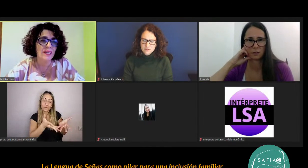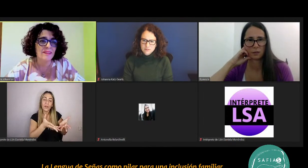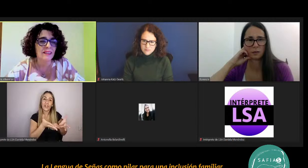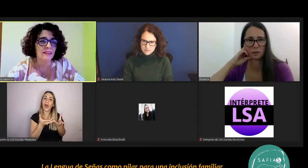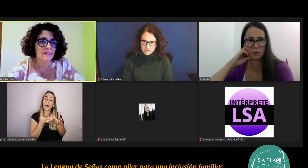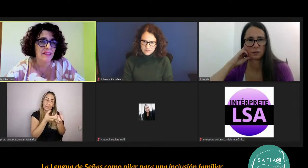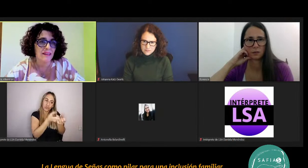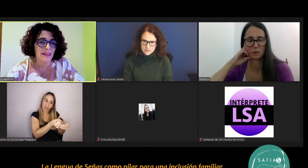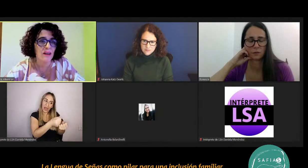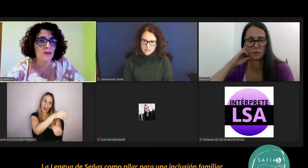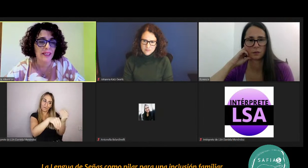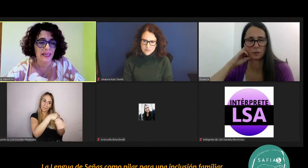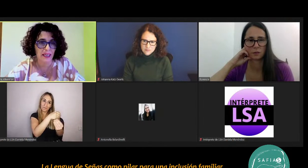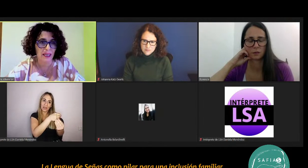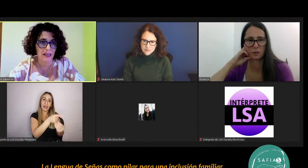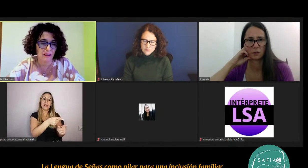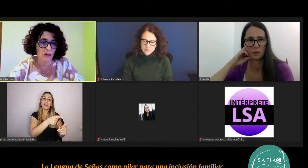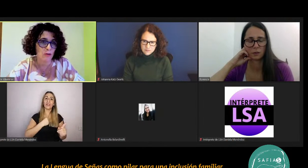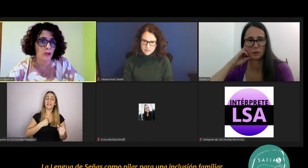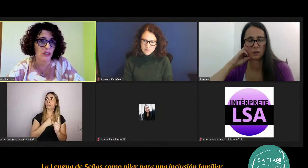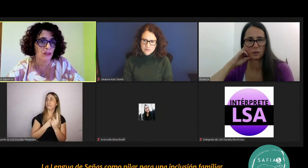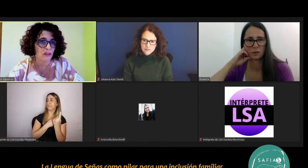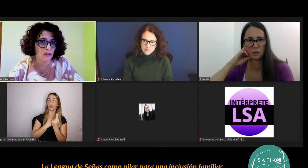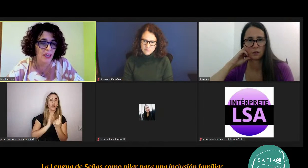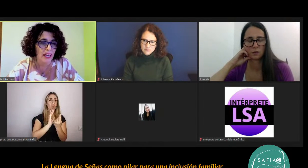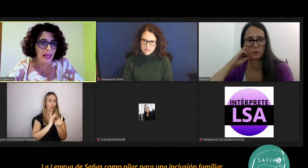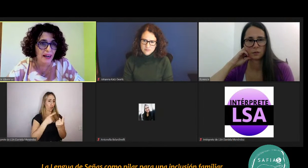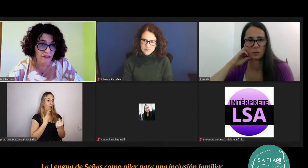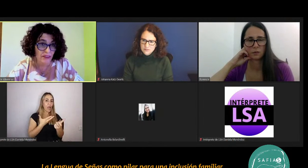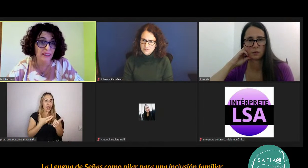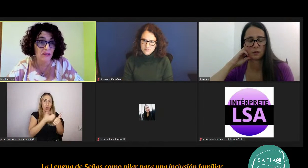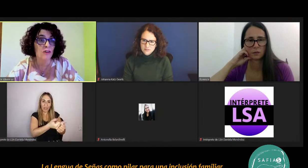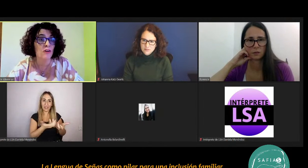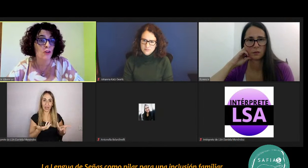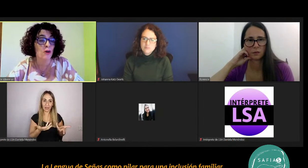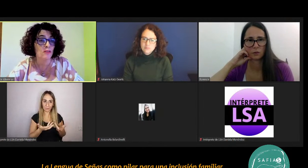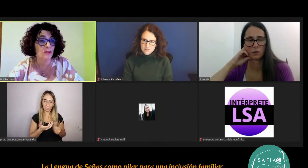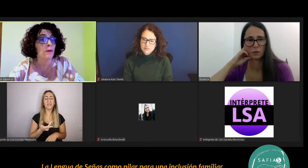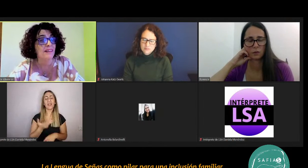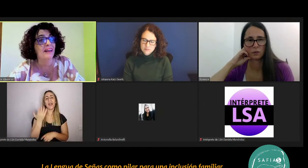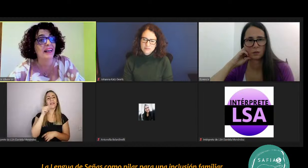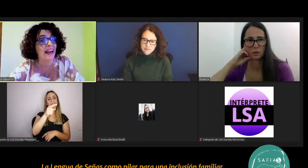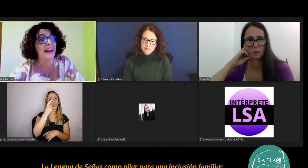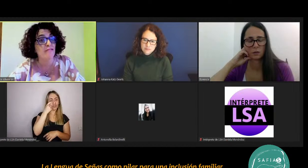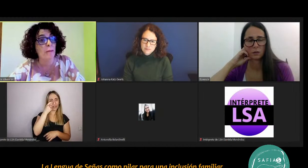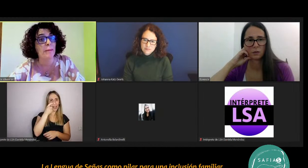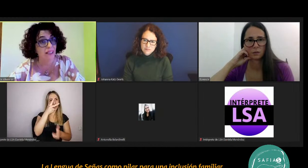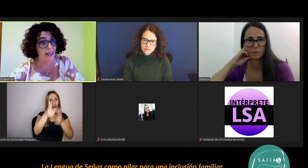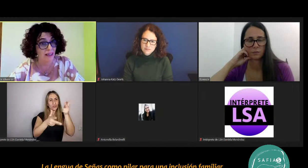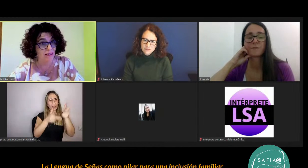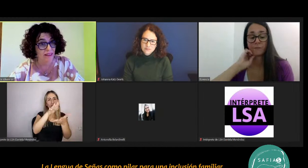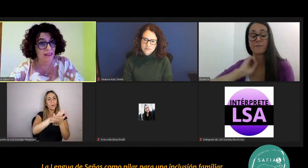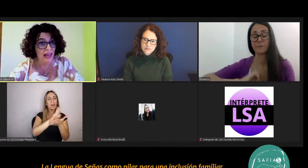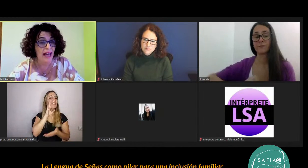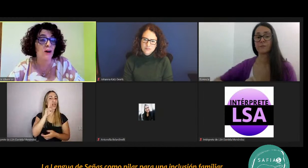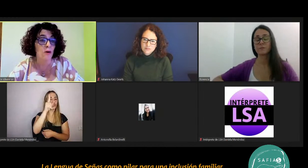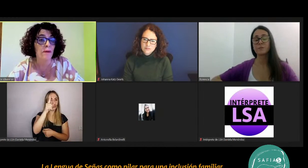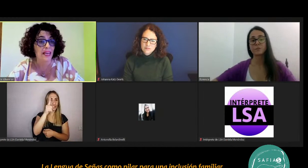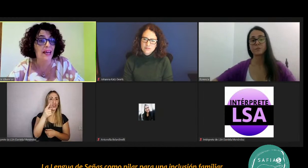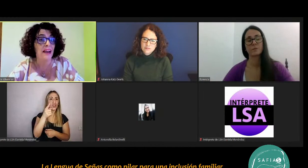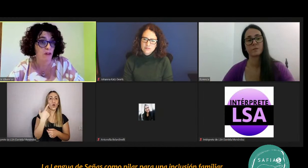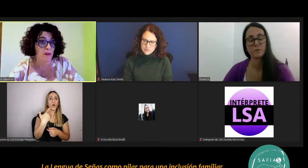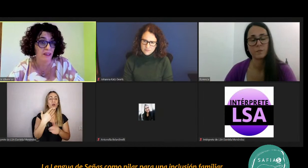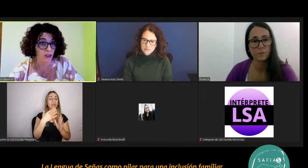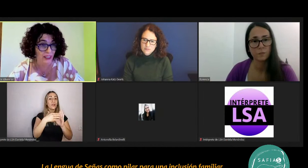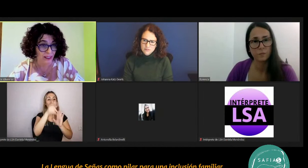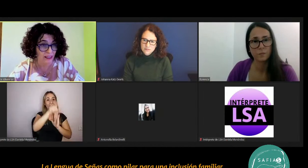vos recién decías algo de que en Estados Unidos el referente sordo se puede acercar a las familias, a